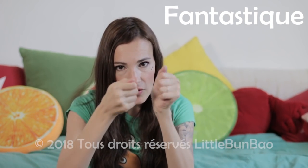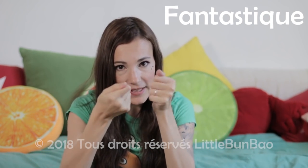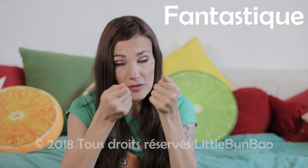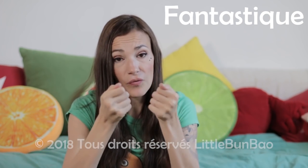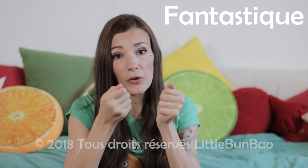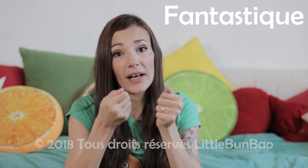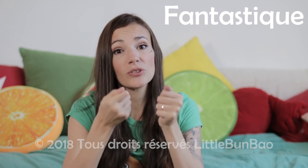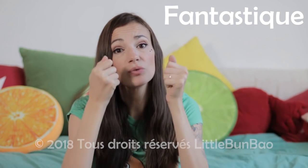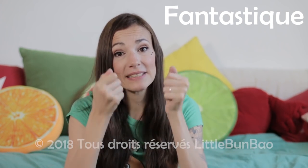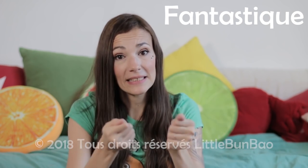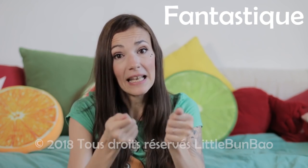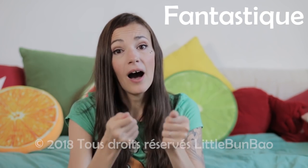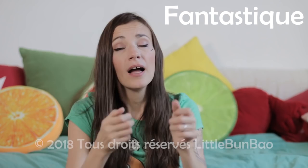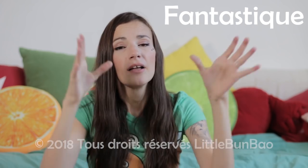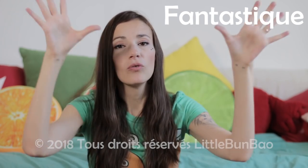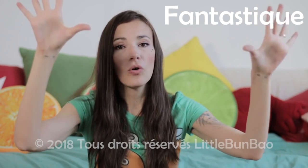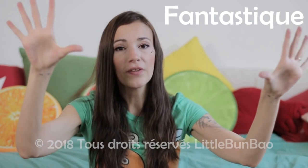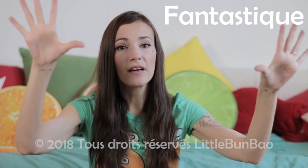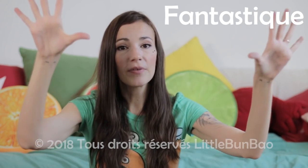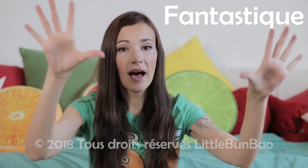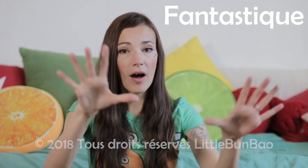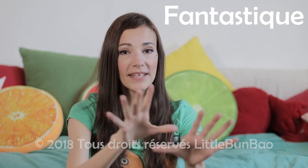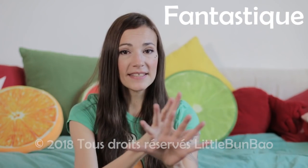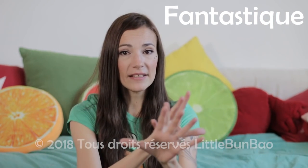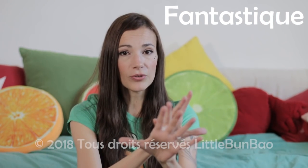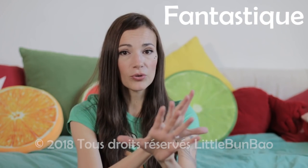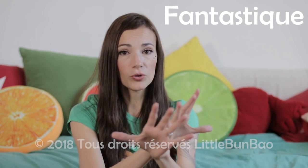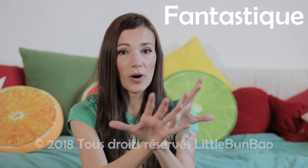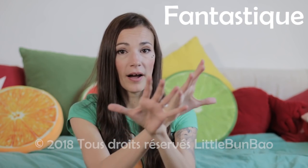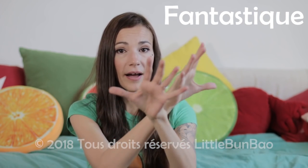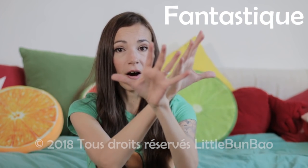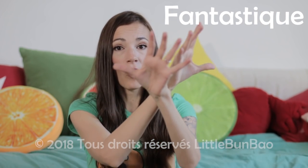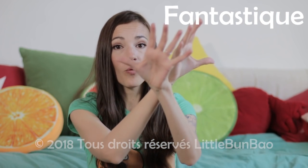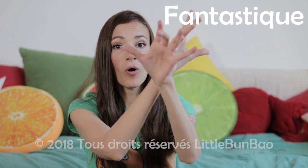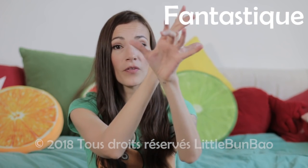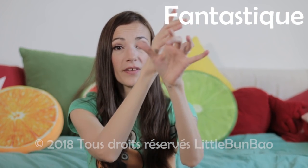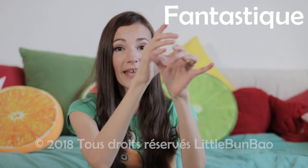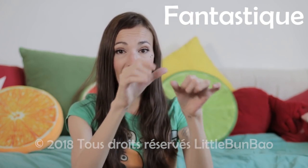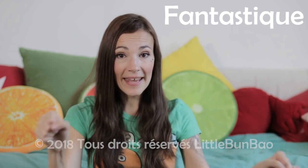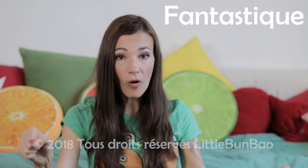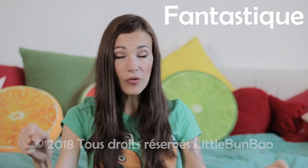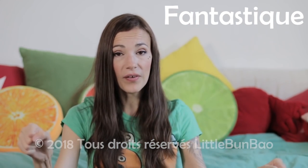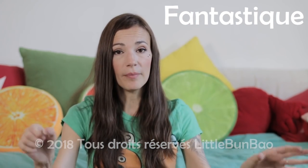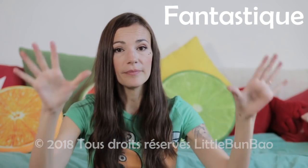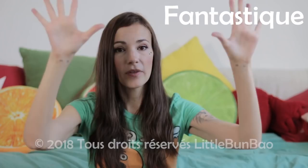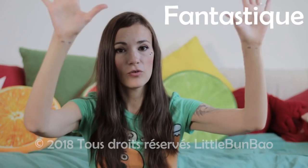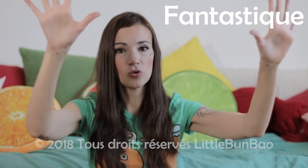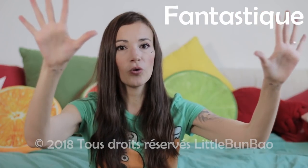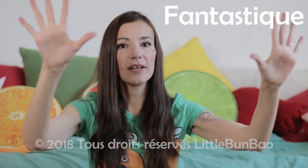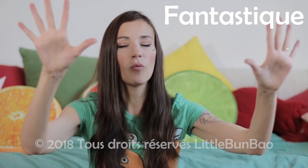cette configuration-là. Donc on est comme ça, ici on se rejoint, on remonte et on referme. Je